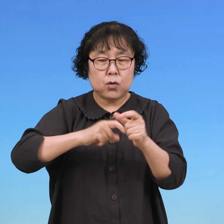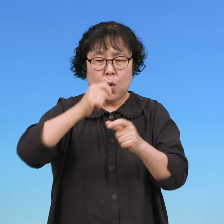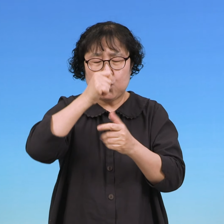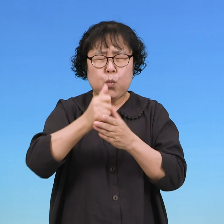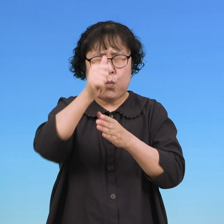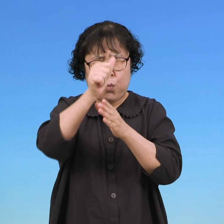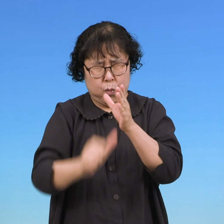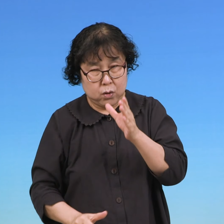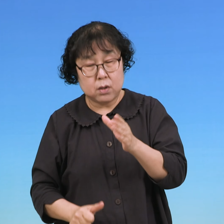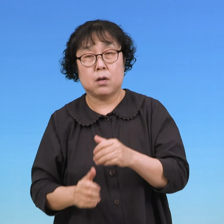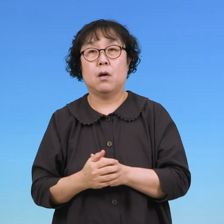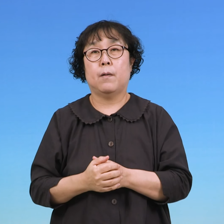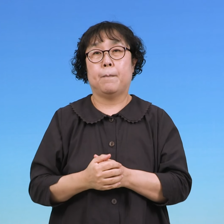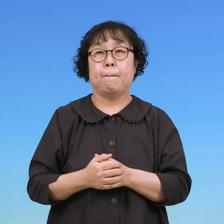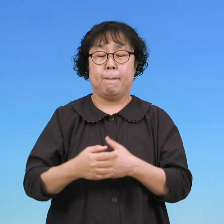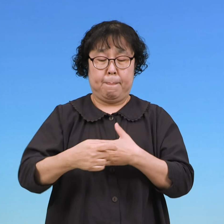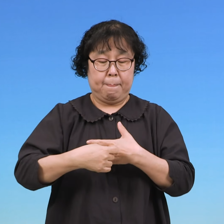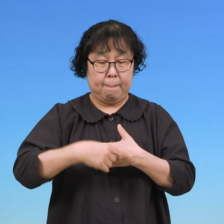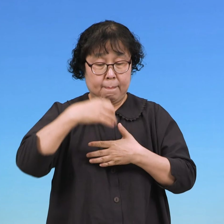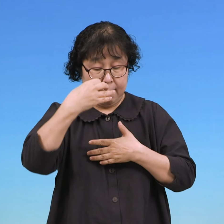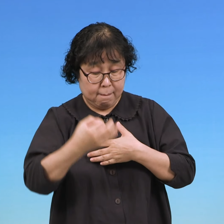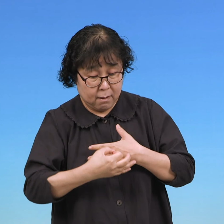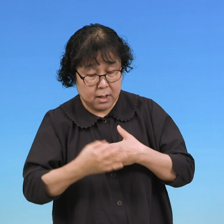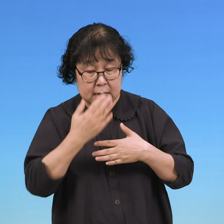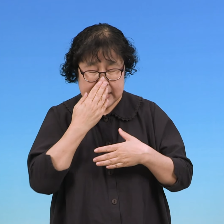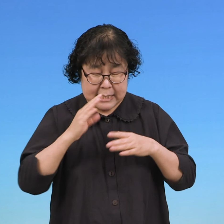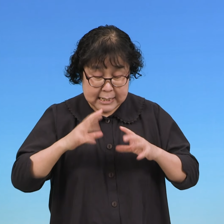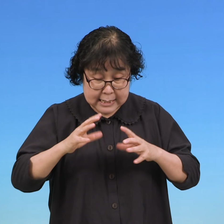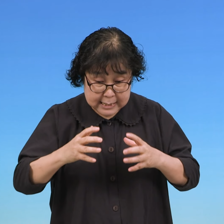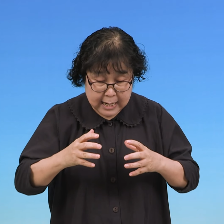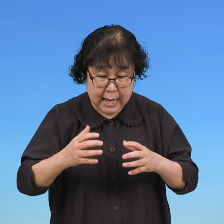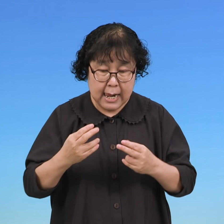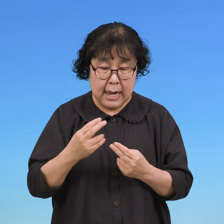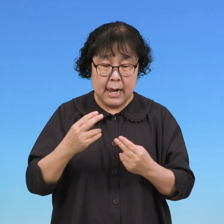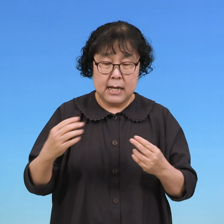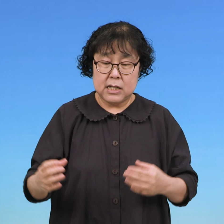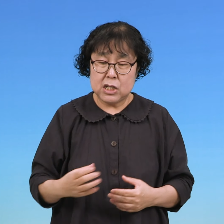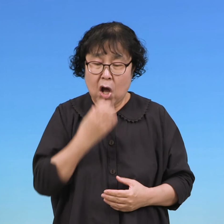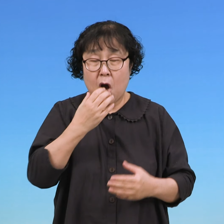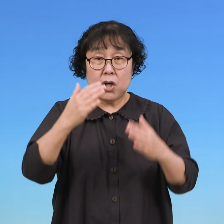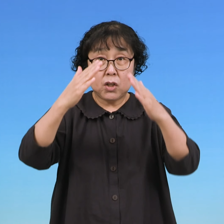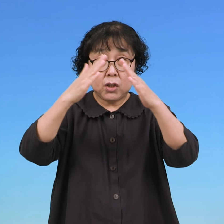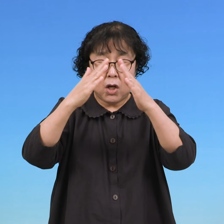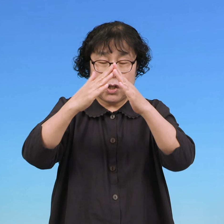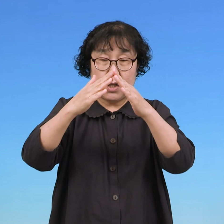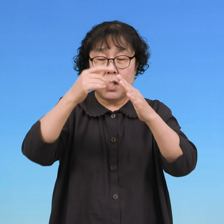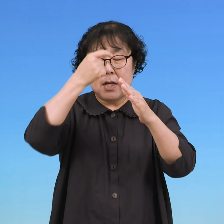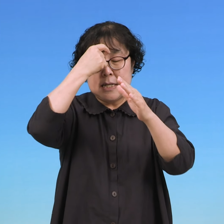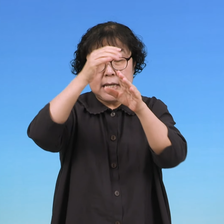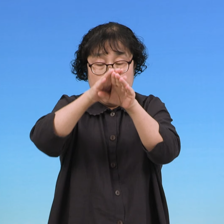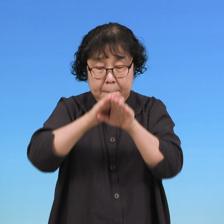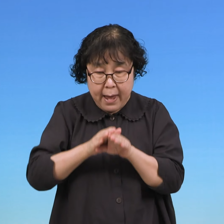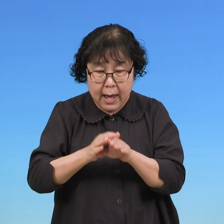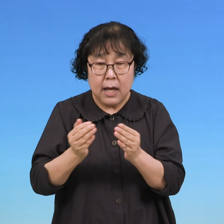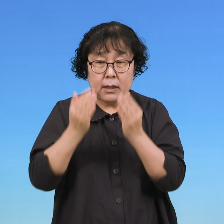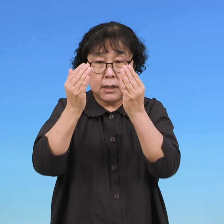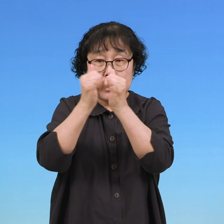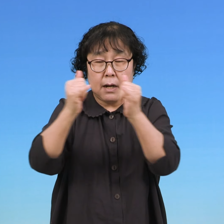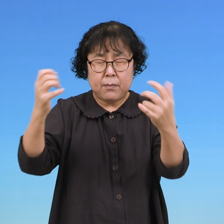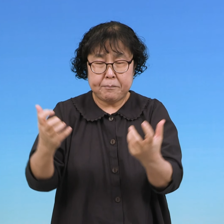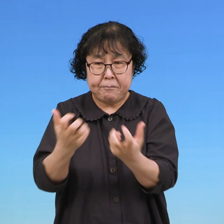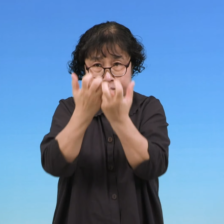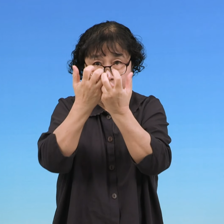타락했습니다. 겉으로 보기에는 이스라엘 성소는 늘 붐볐고 예배하는 사람들로 가득가득